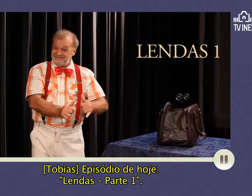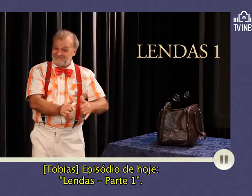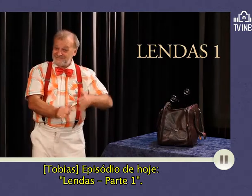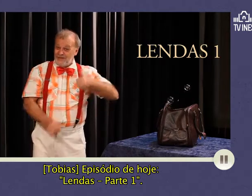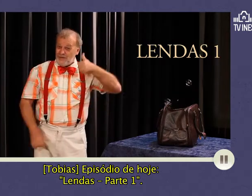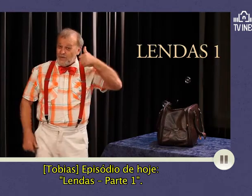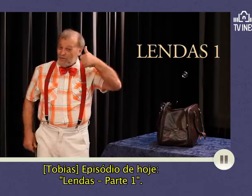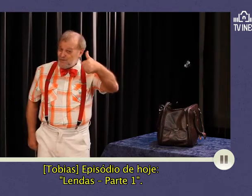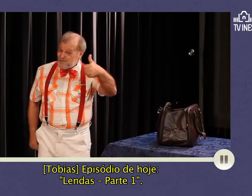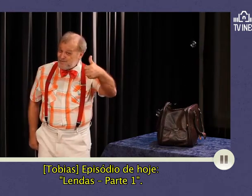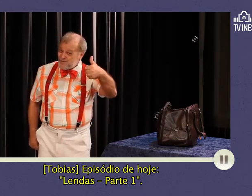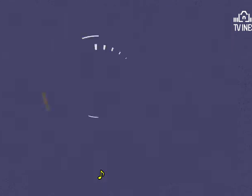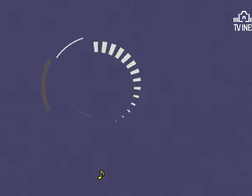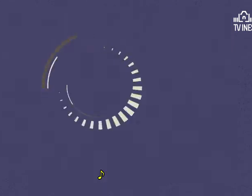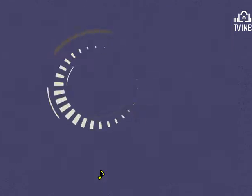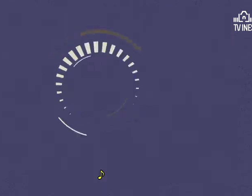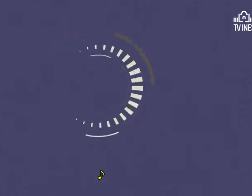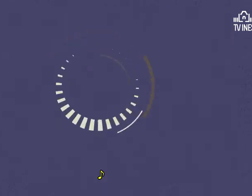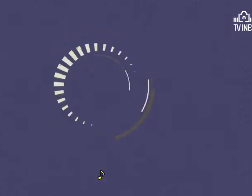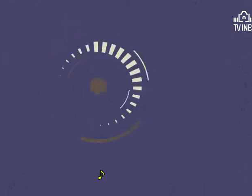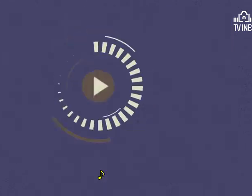Parte 1.